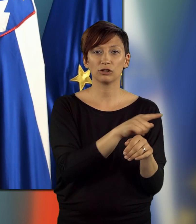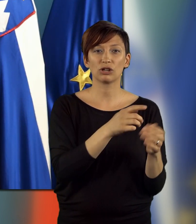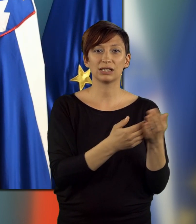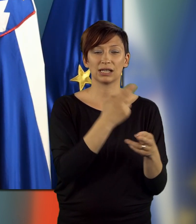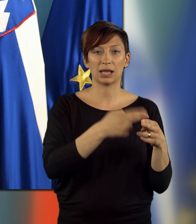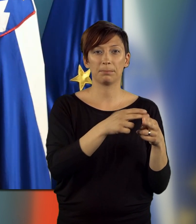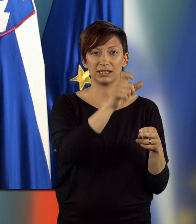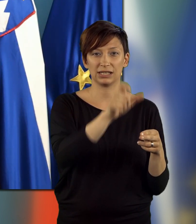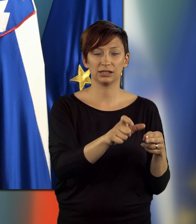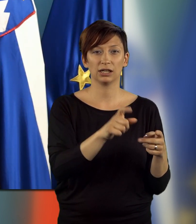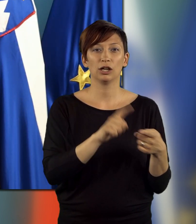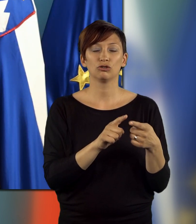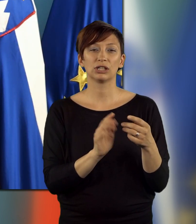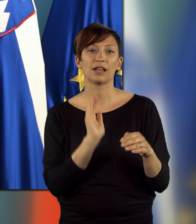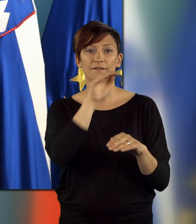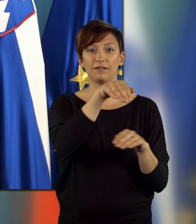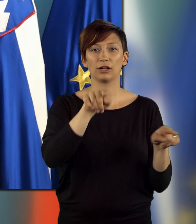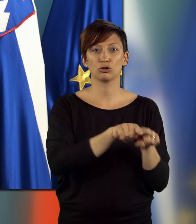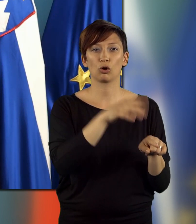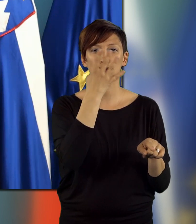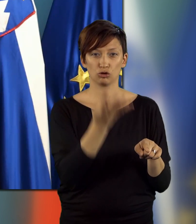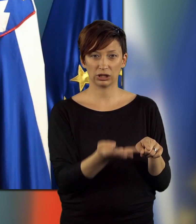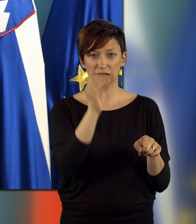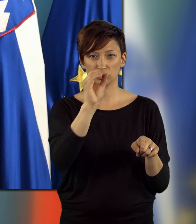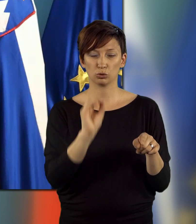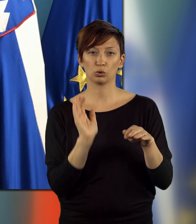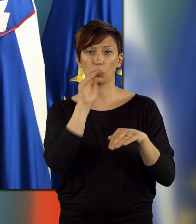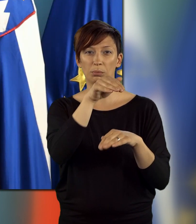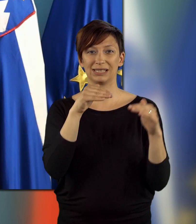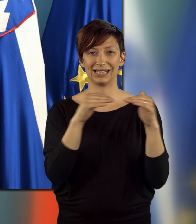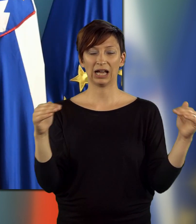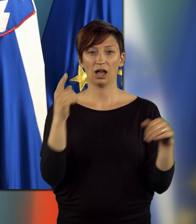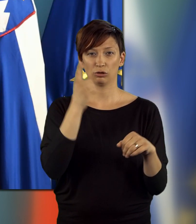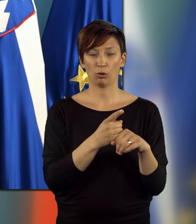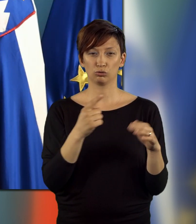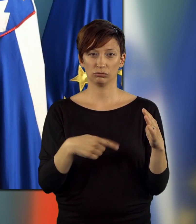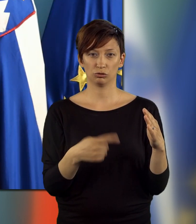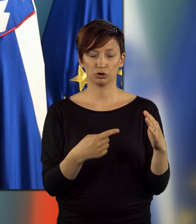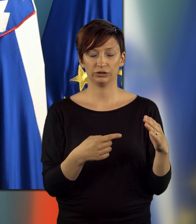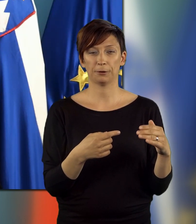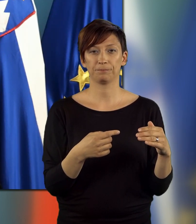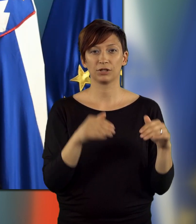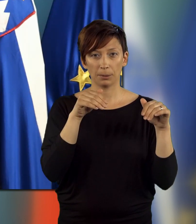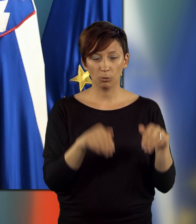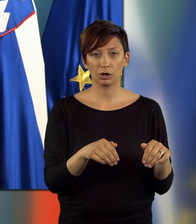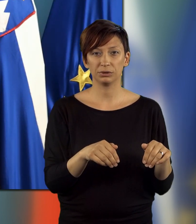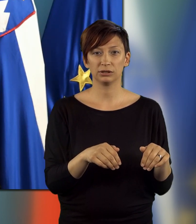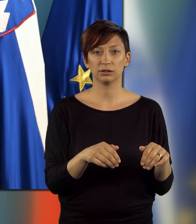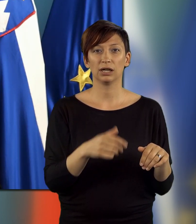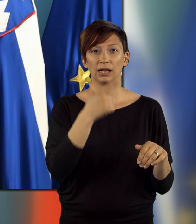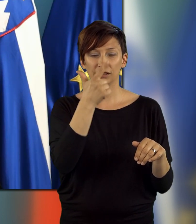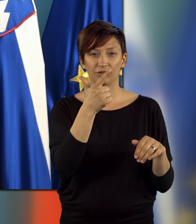paciente. In če za več kot 40% presega normativ, potem mora biti najmanj